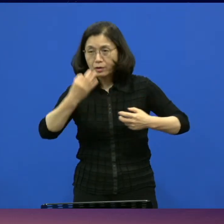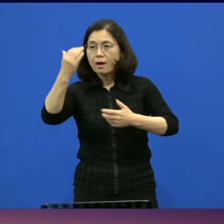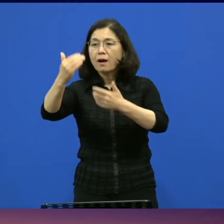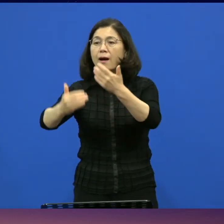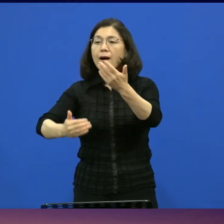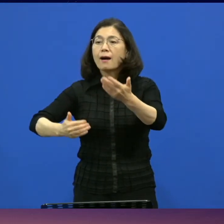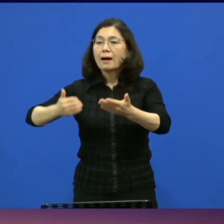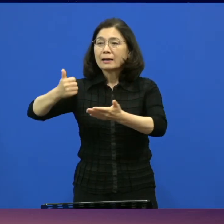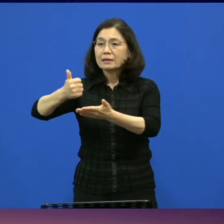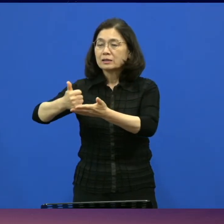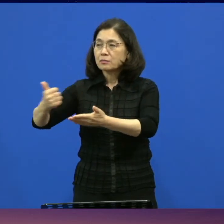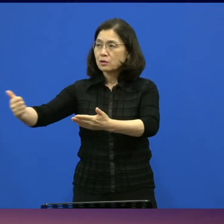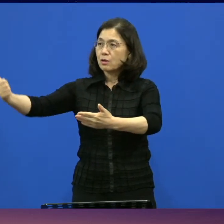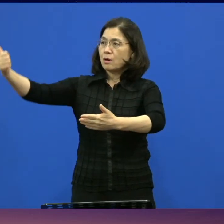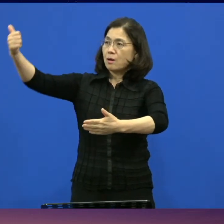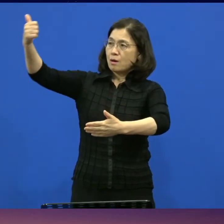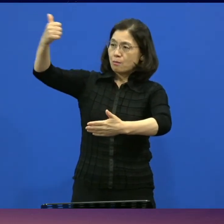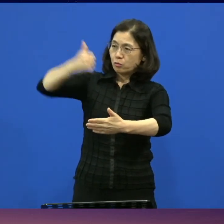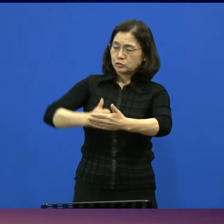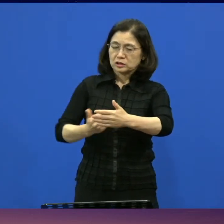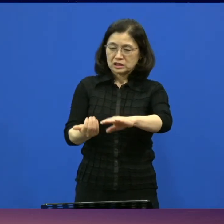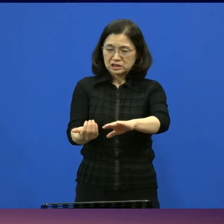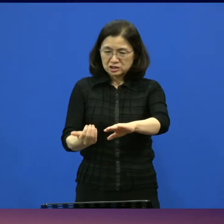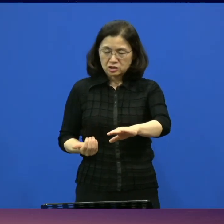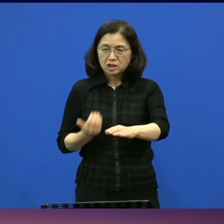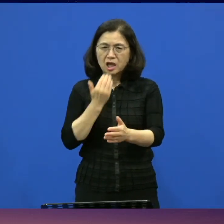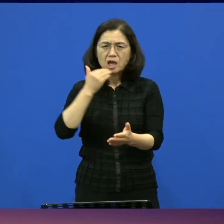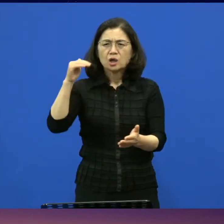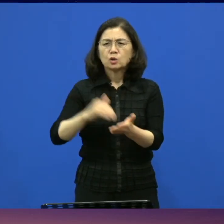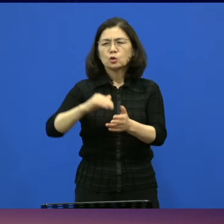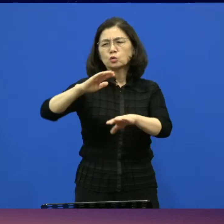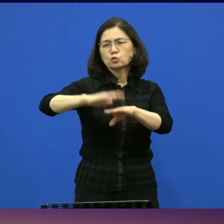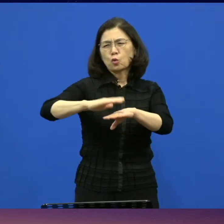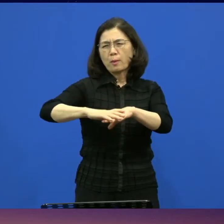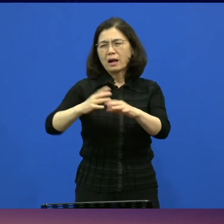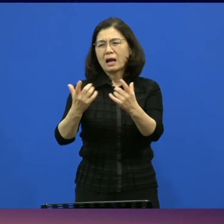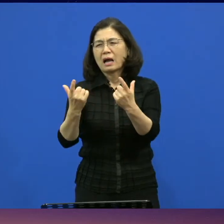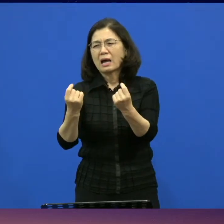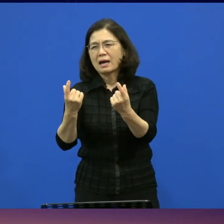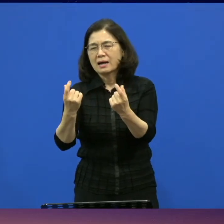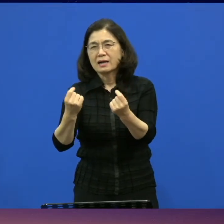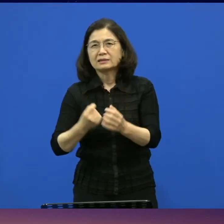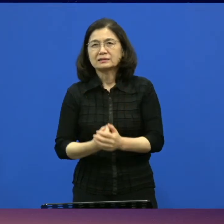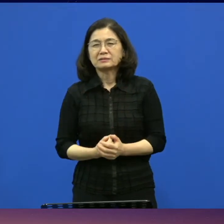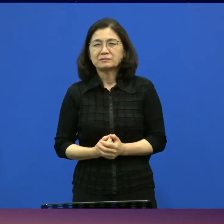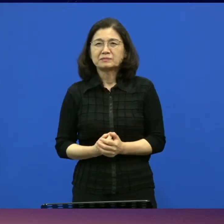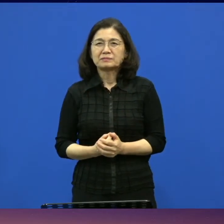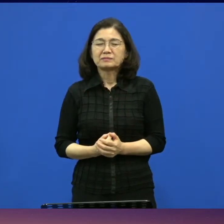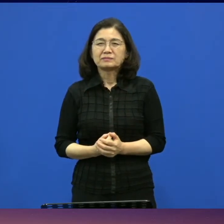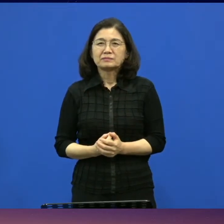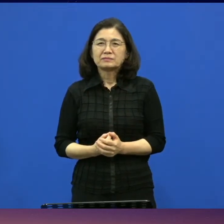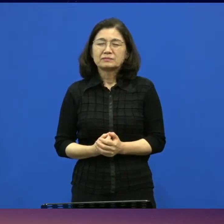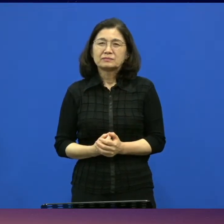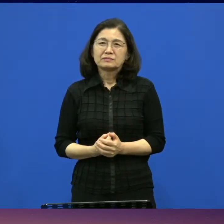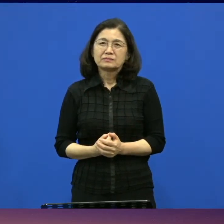우리가 모셔드리기 전에 우리의 마음은 돌짝밭 같아요. 그냥 막 길이